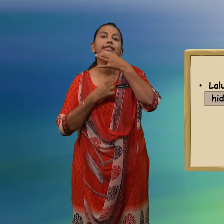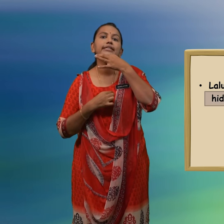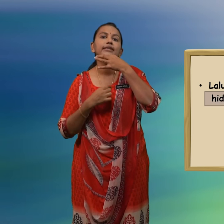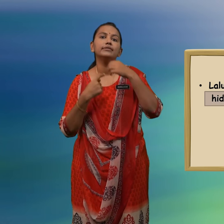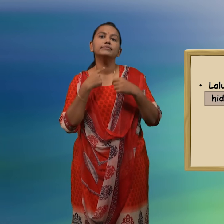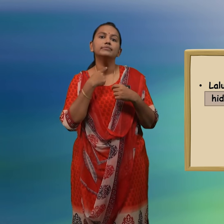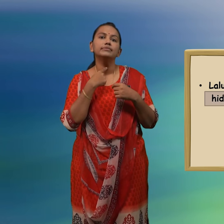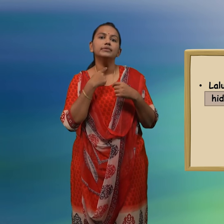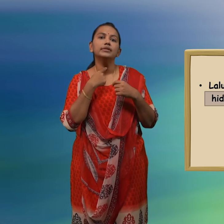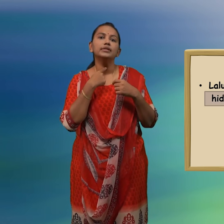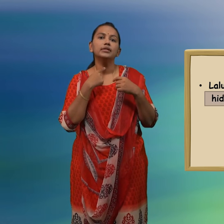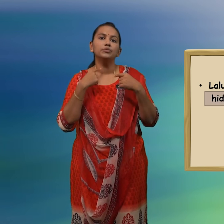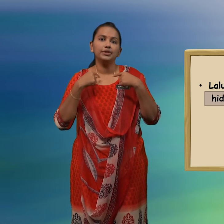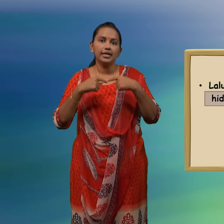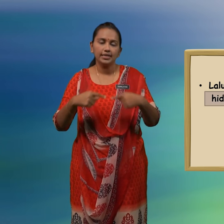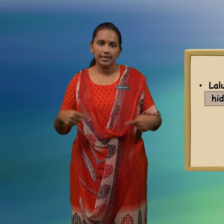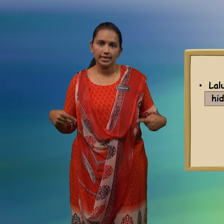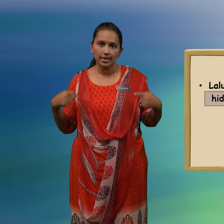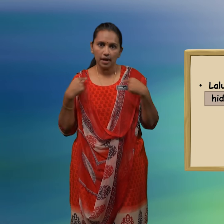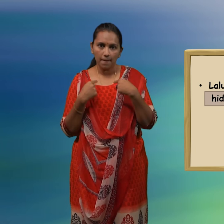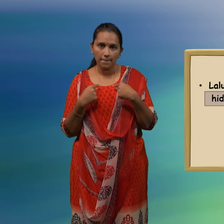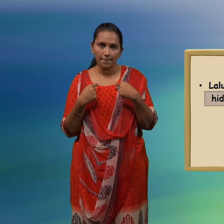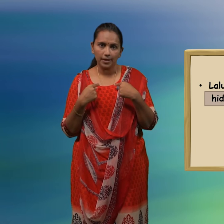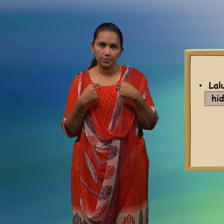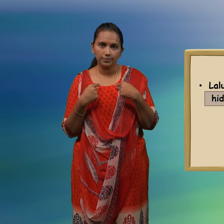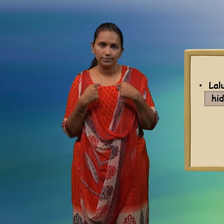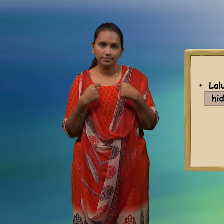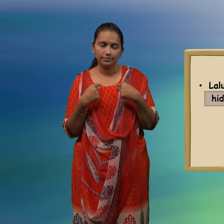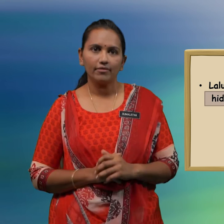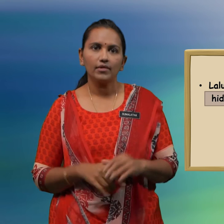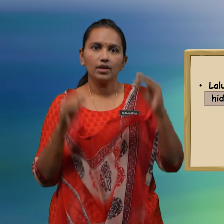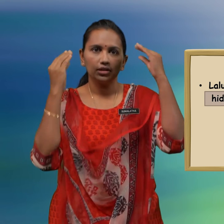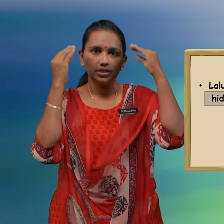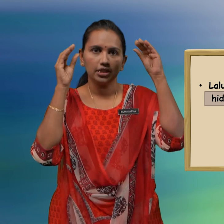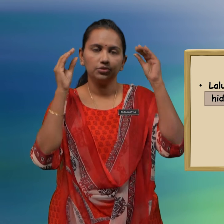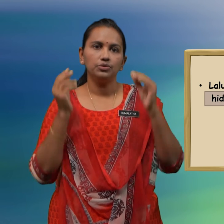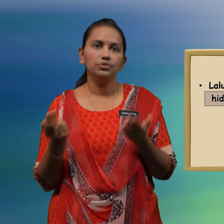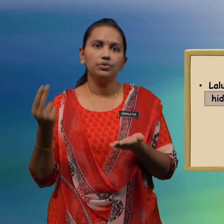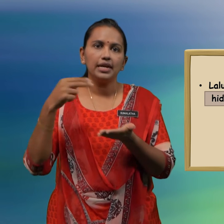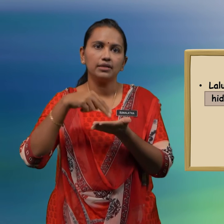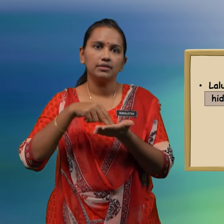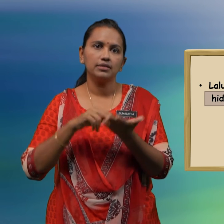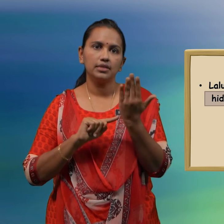trakea, kemudian ke peparu. Cikgu ulang